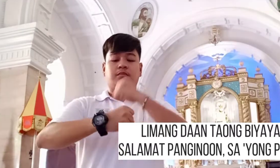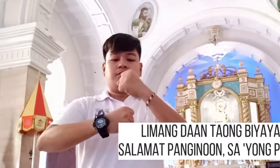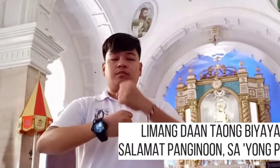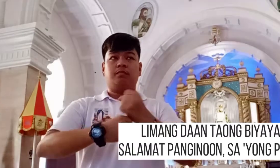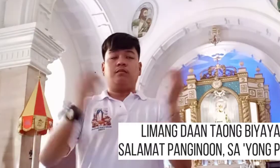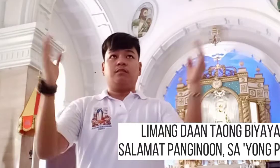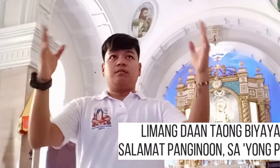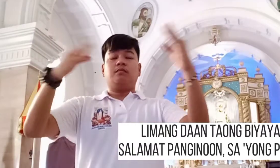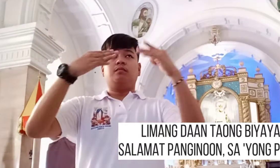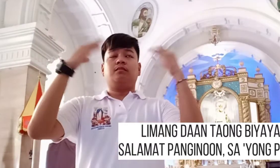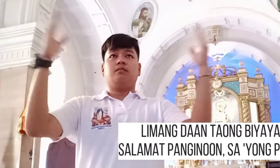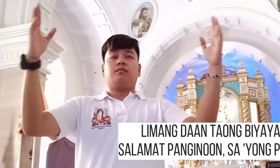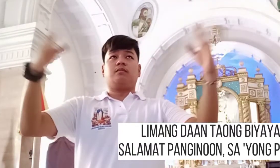taong-taong biyaya.